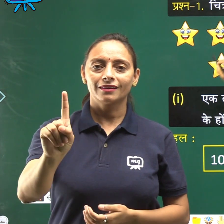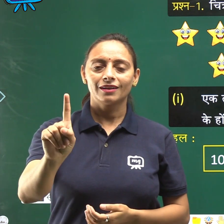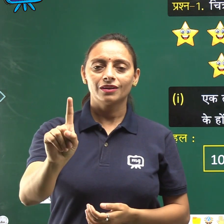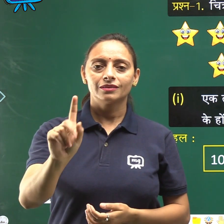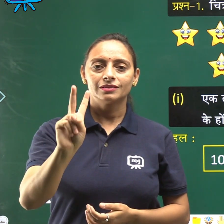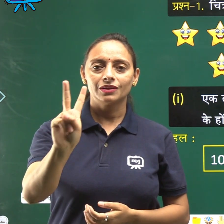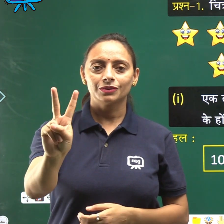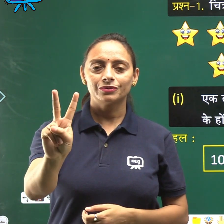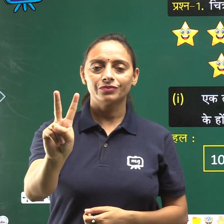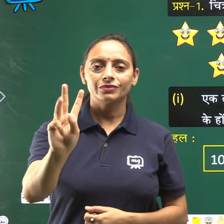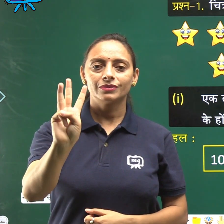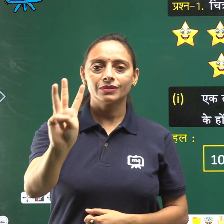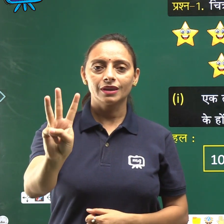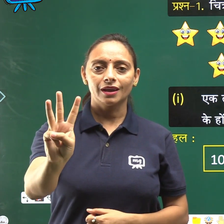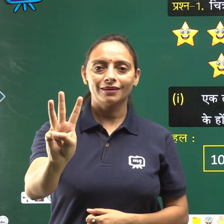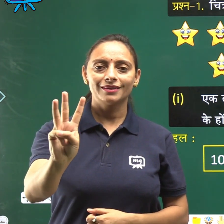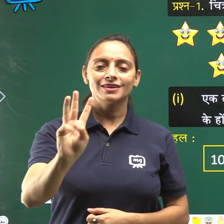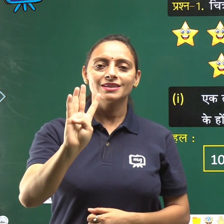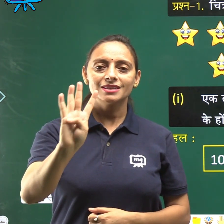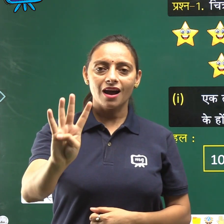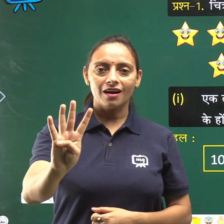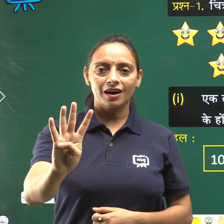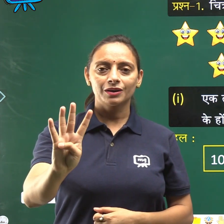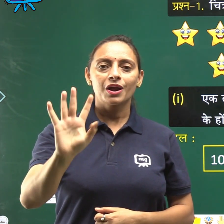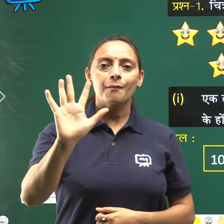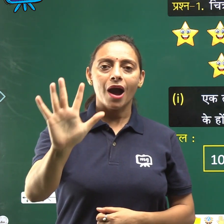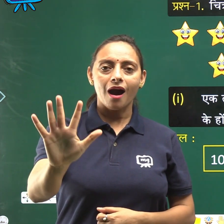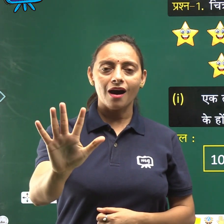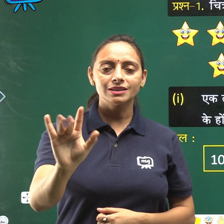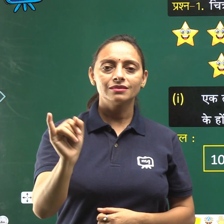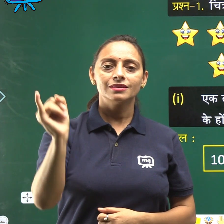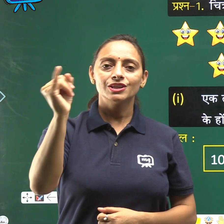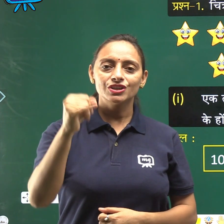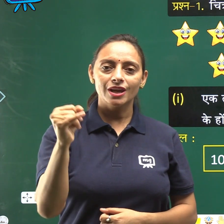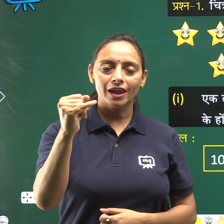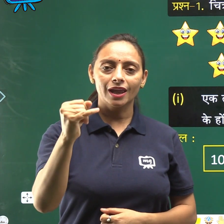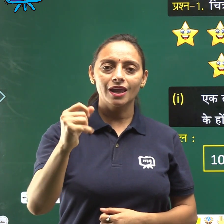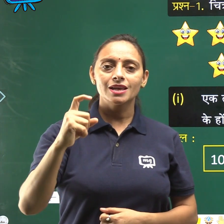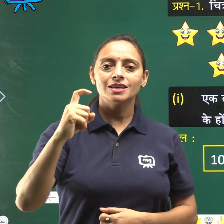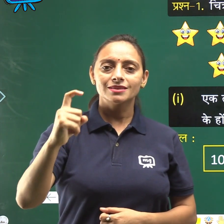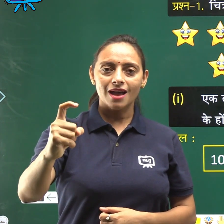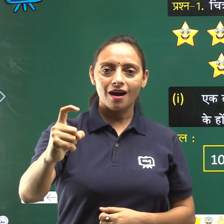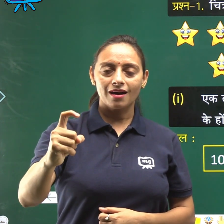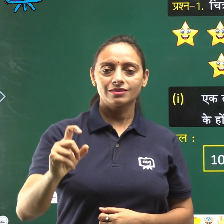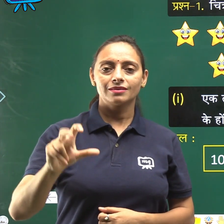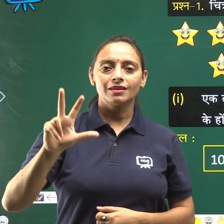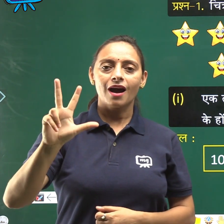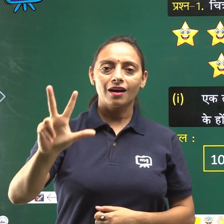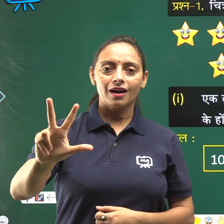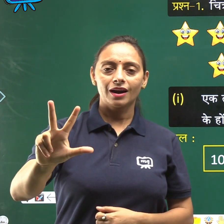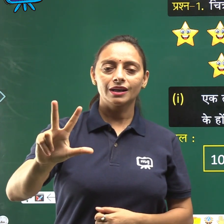1 2 3 4 5 6